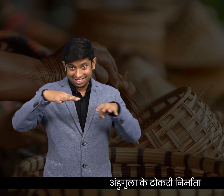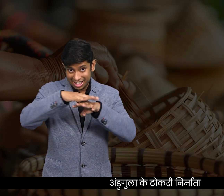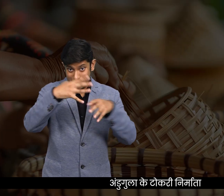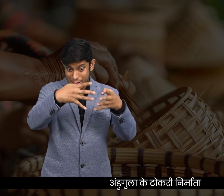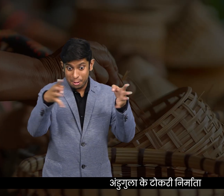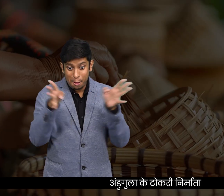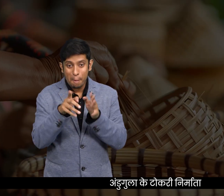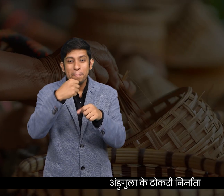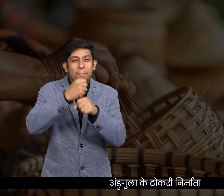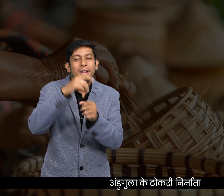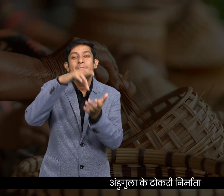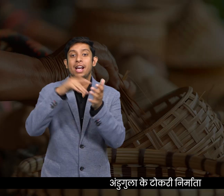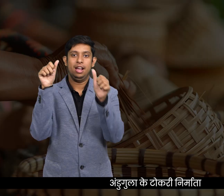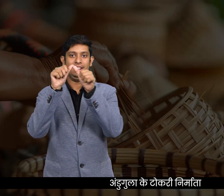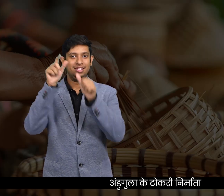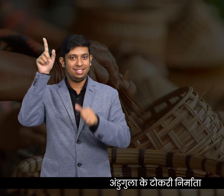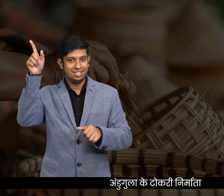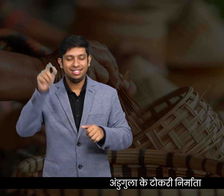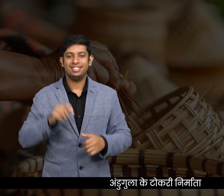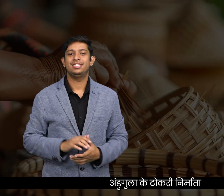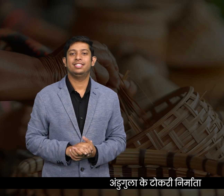अंदुगुला के टोकरी निर्माता।